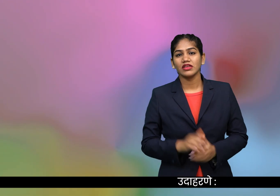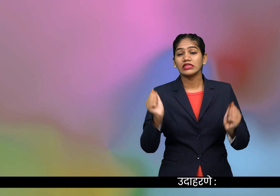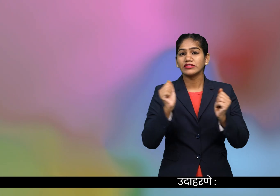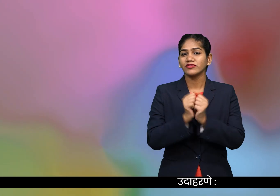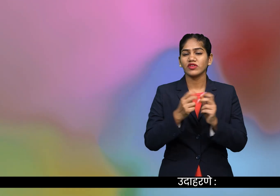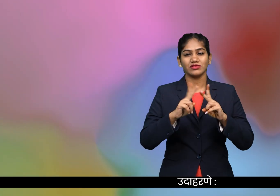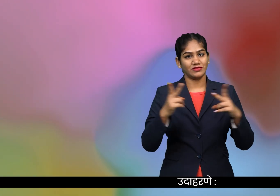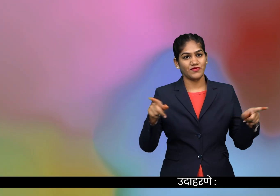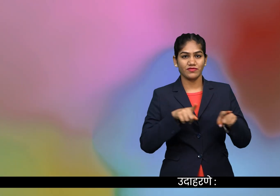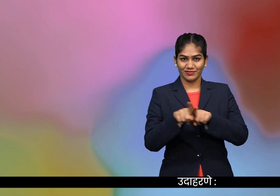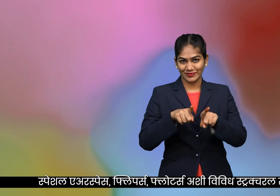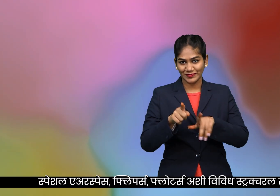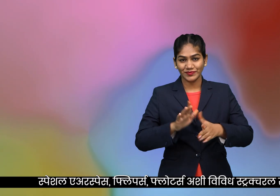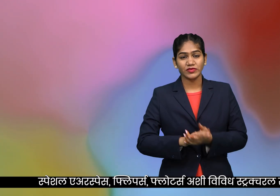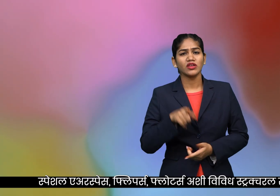उदाहरणे: